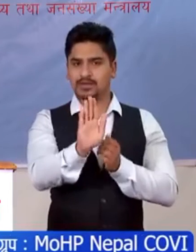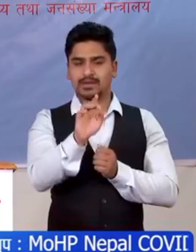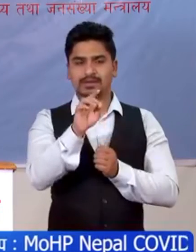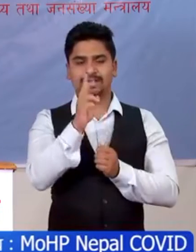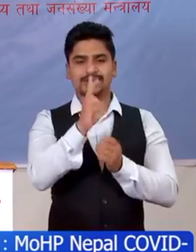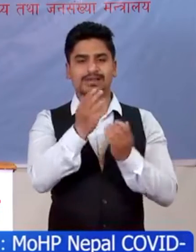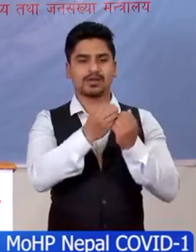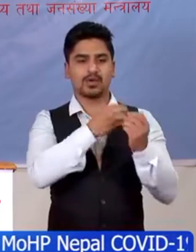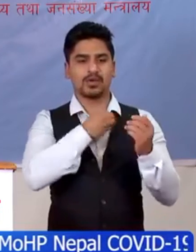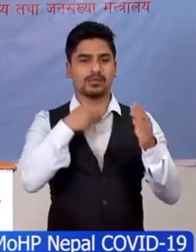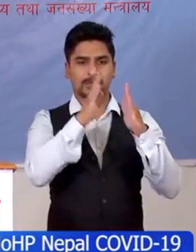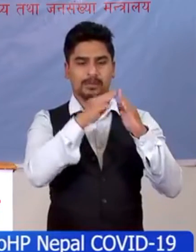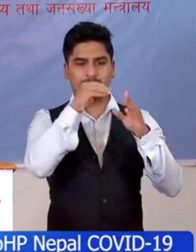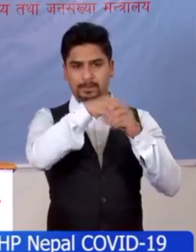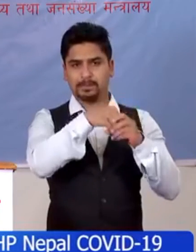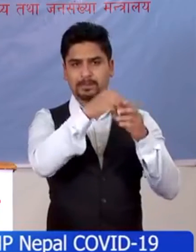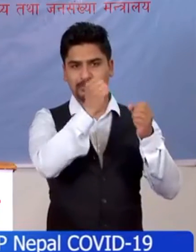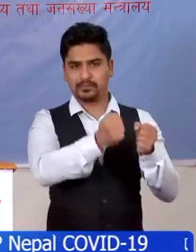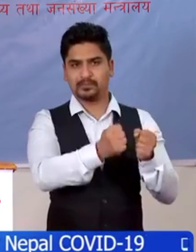गरी आइसोलेसनमा बसेका